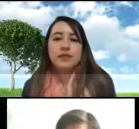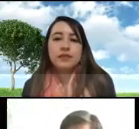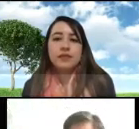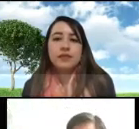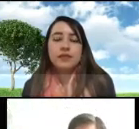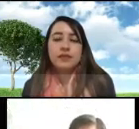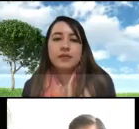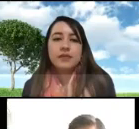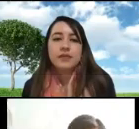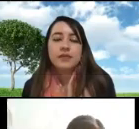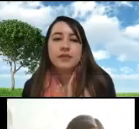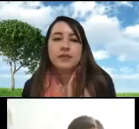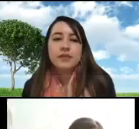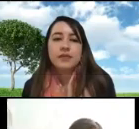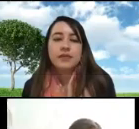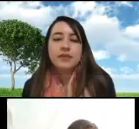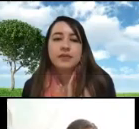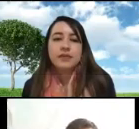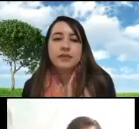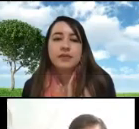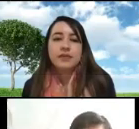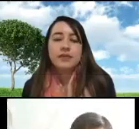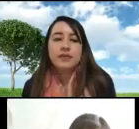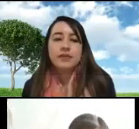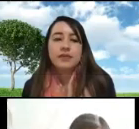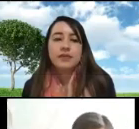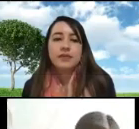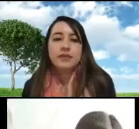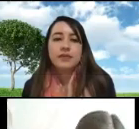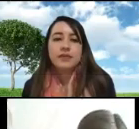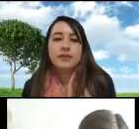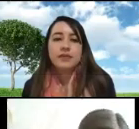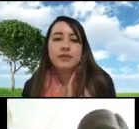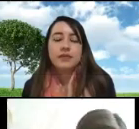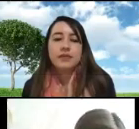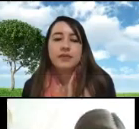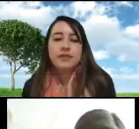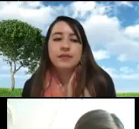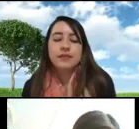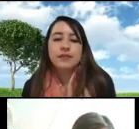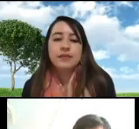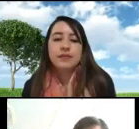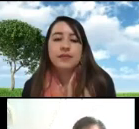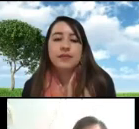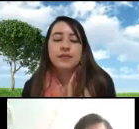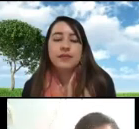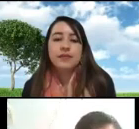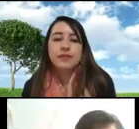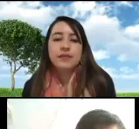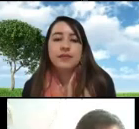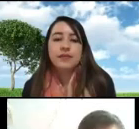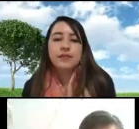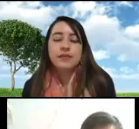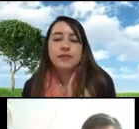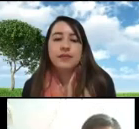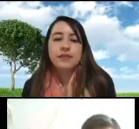suelo. El ecosistema terrestre con más diversidad de especies es la selva, la cual es calurosa, húmeda, con árboles